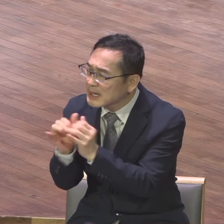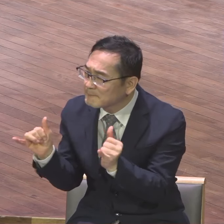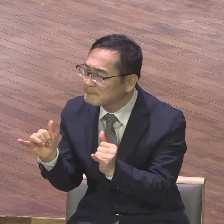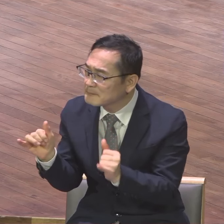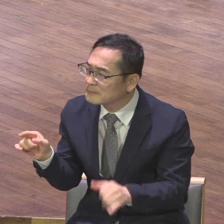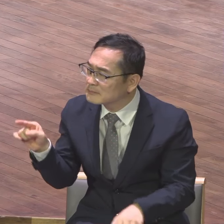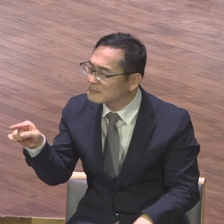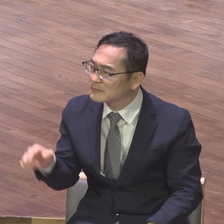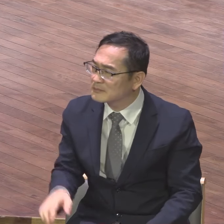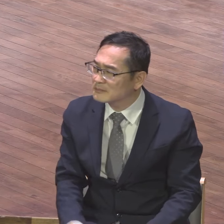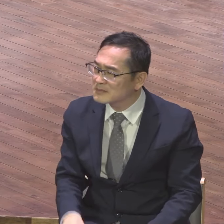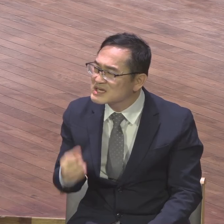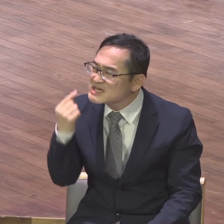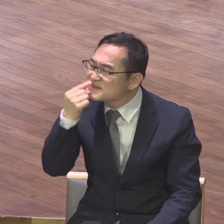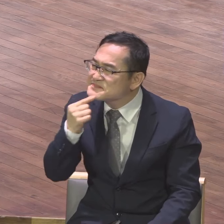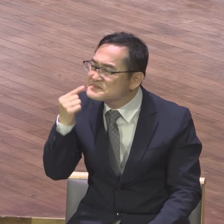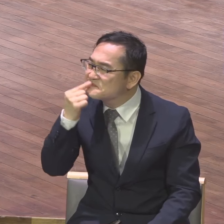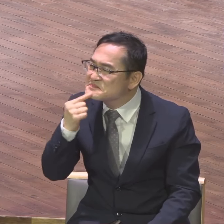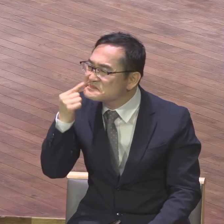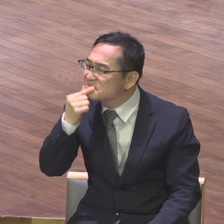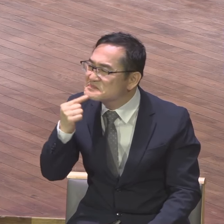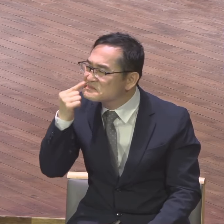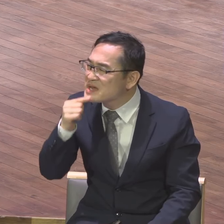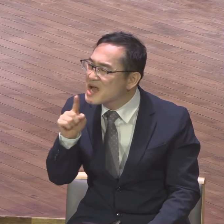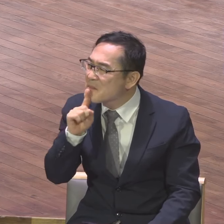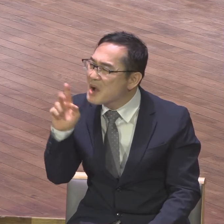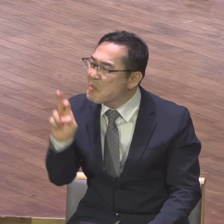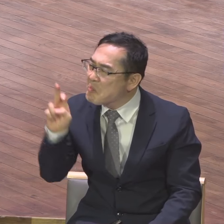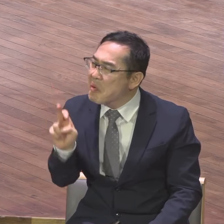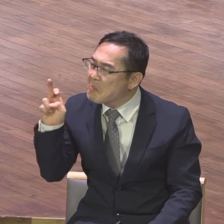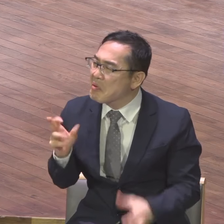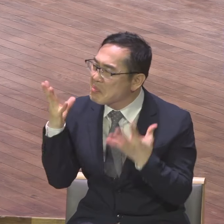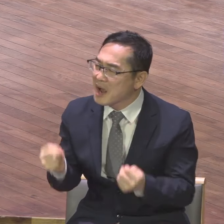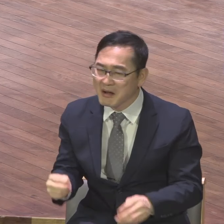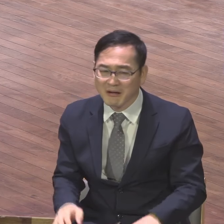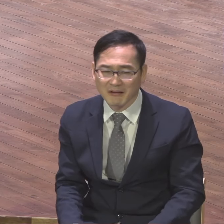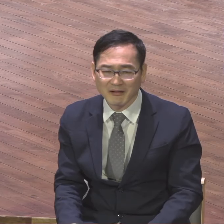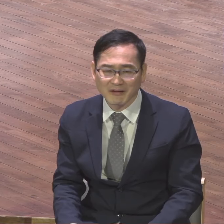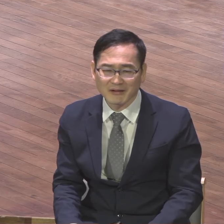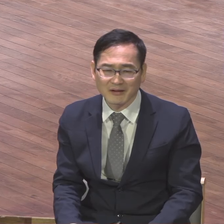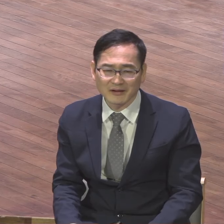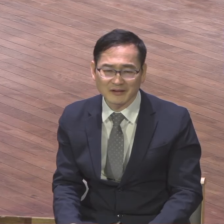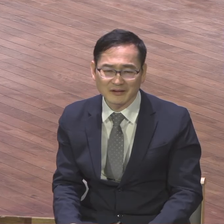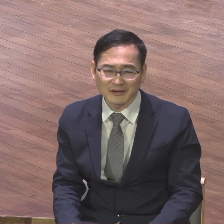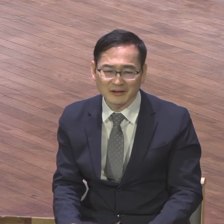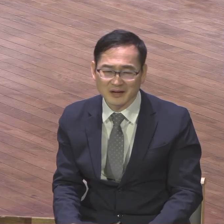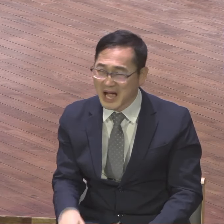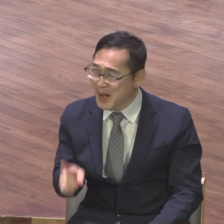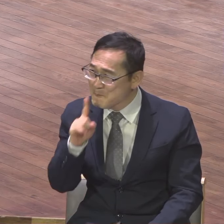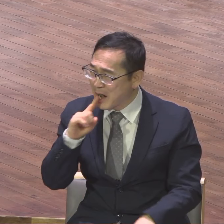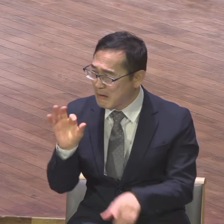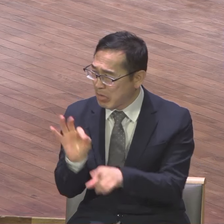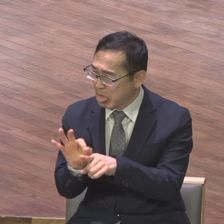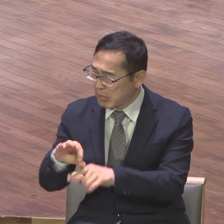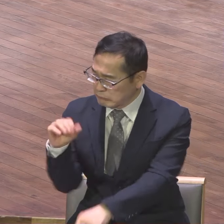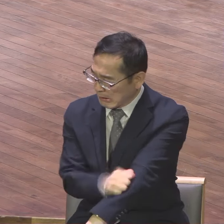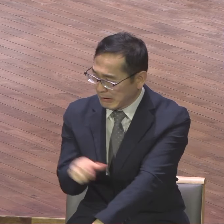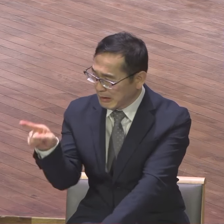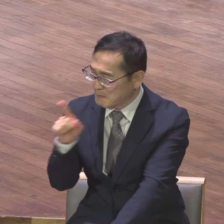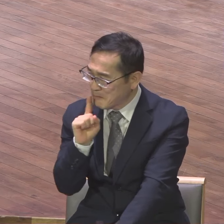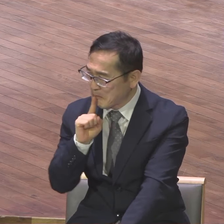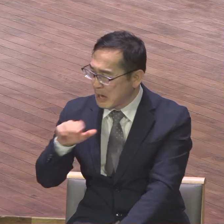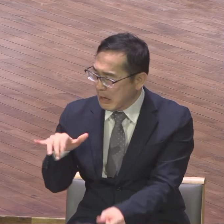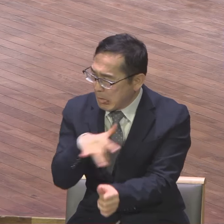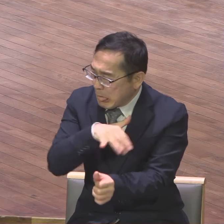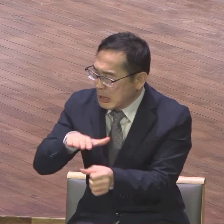사람들은 입만 가지고 있는 사람들이다. 입만 가지고 있다. 말은 기차게 잘한다.